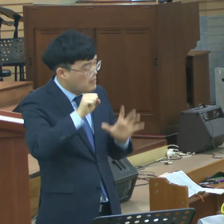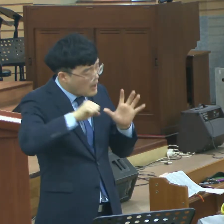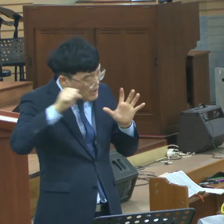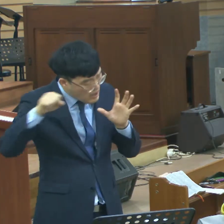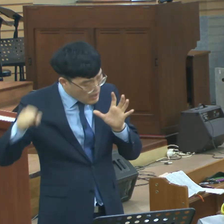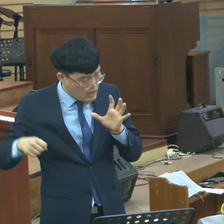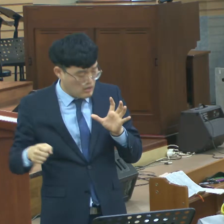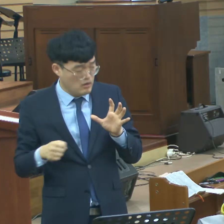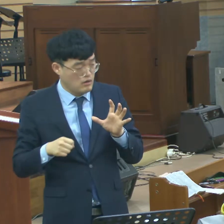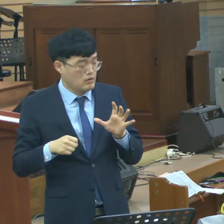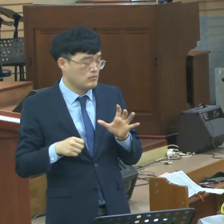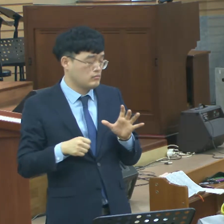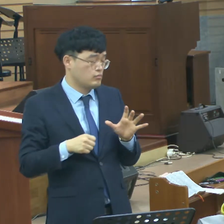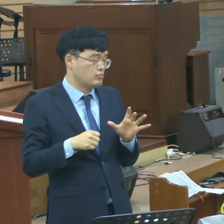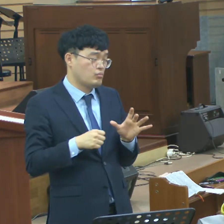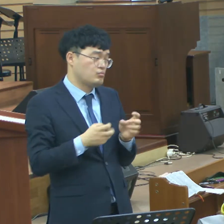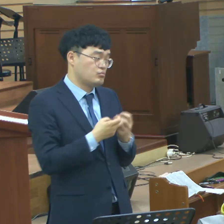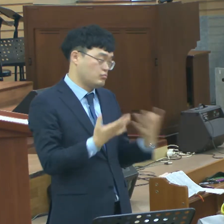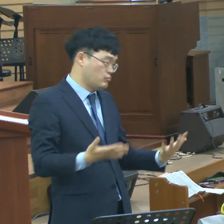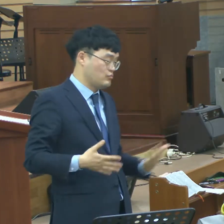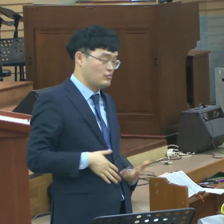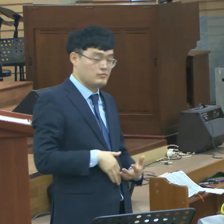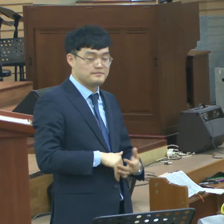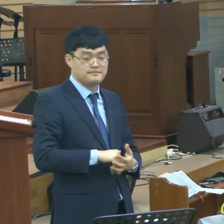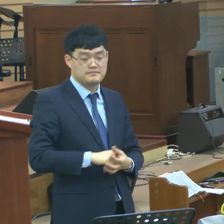하니라. 굉장히 담대했어요.